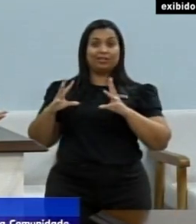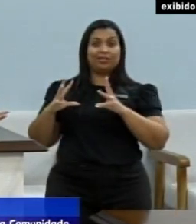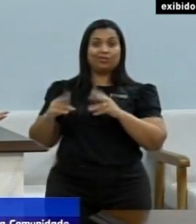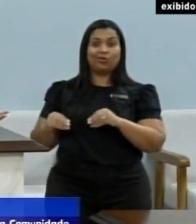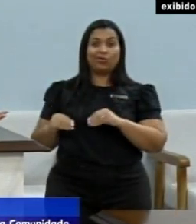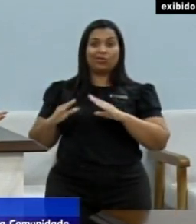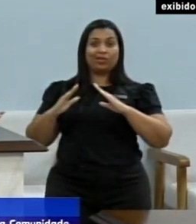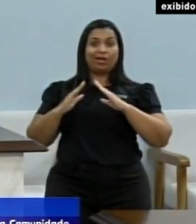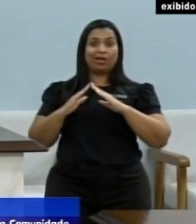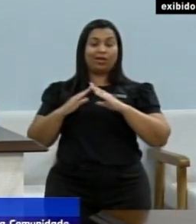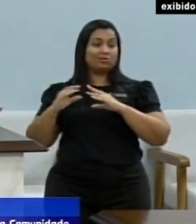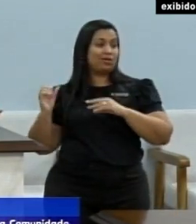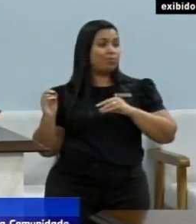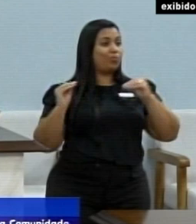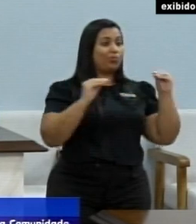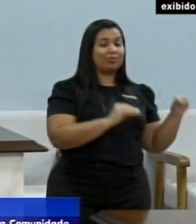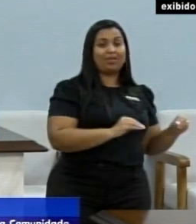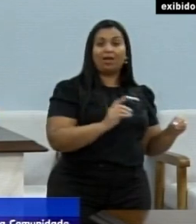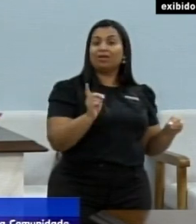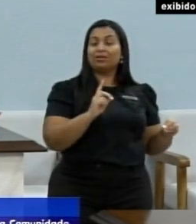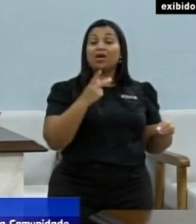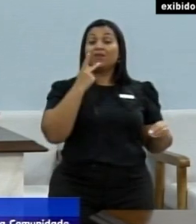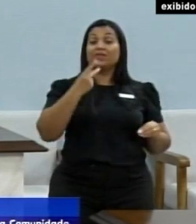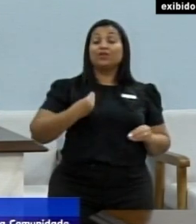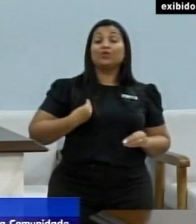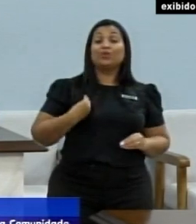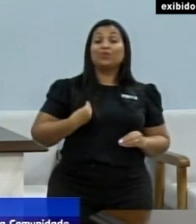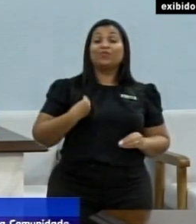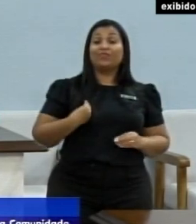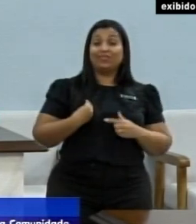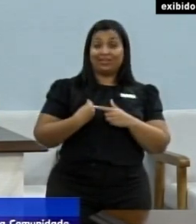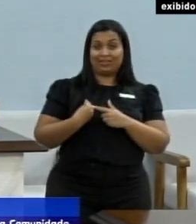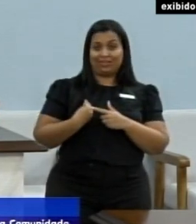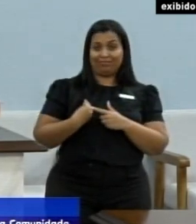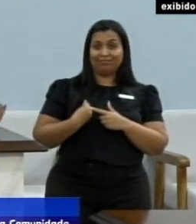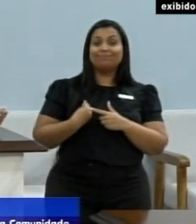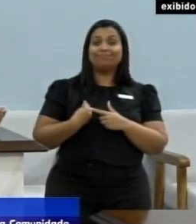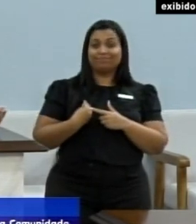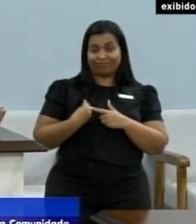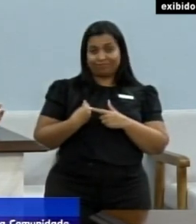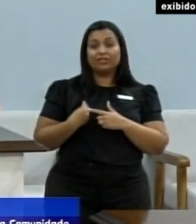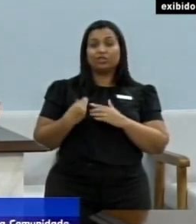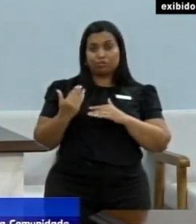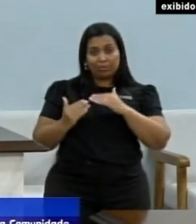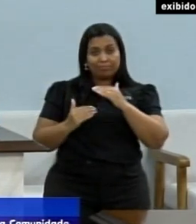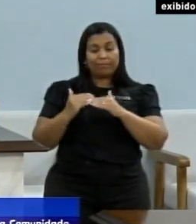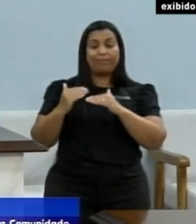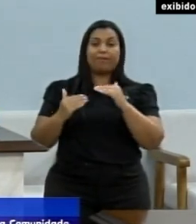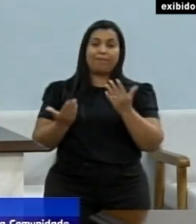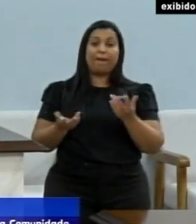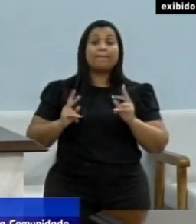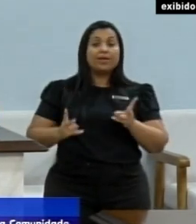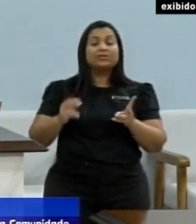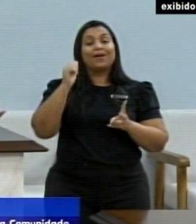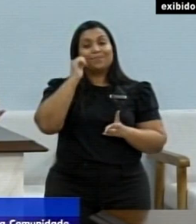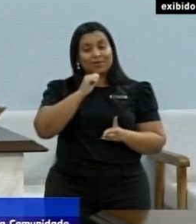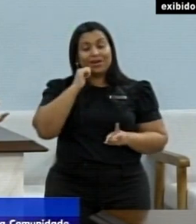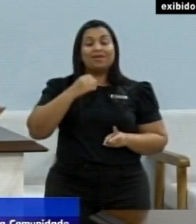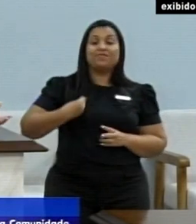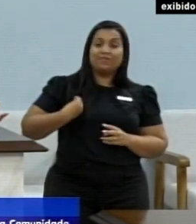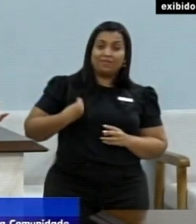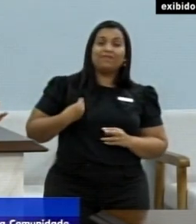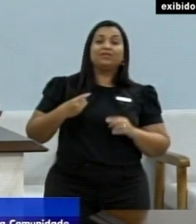de casa. A gente está falando de vidas, a gente está falando de uma construção. Mesmo que essa mulher esteja